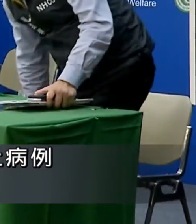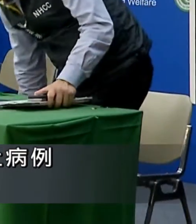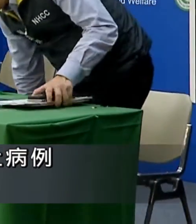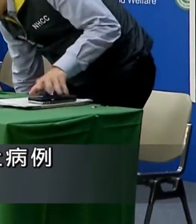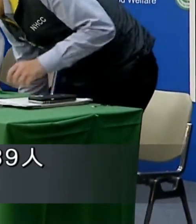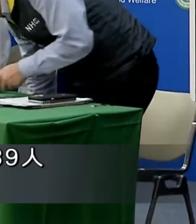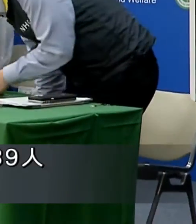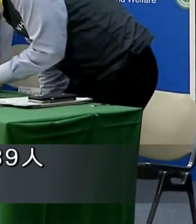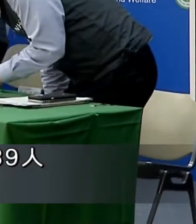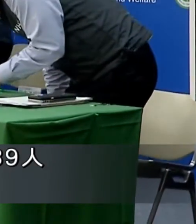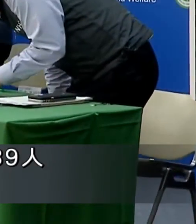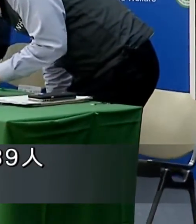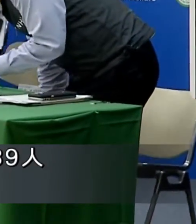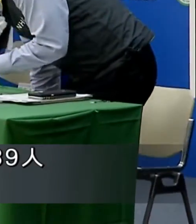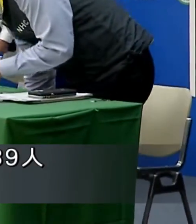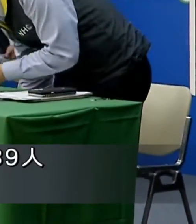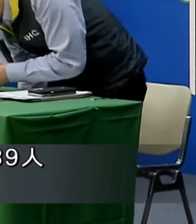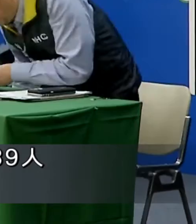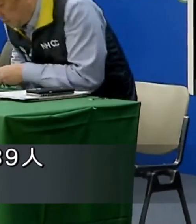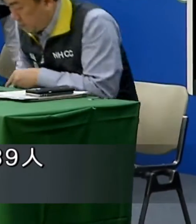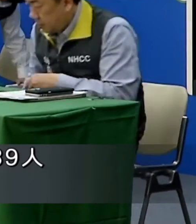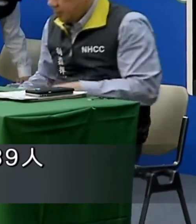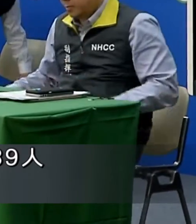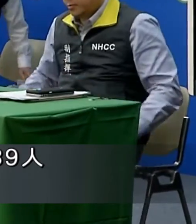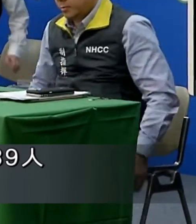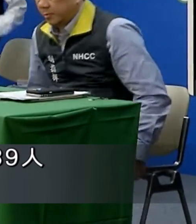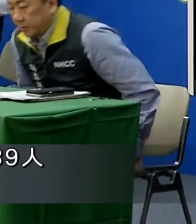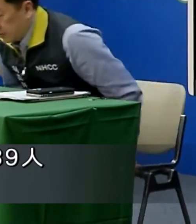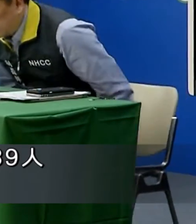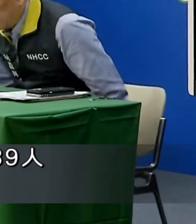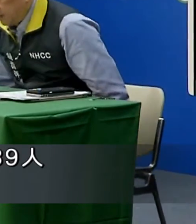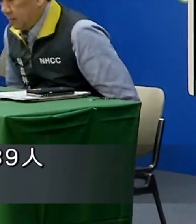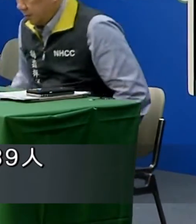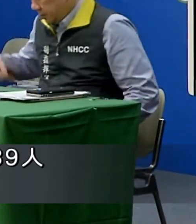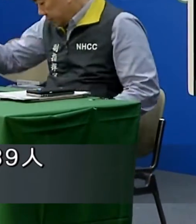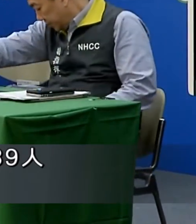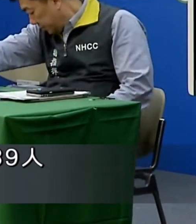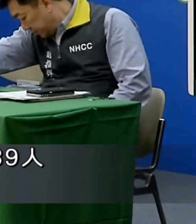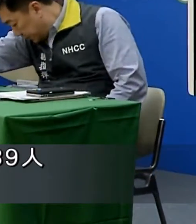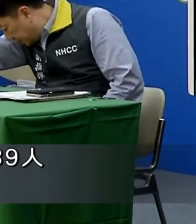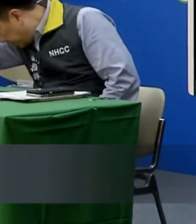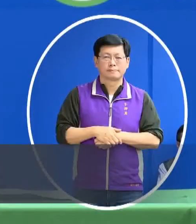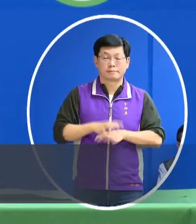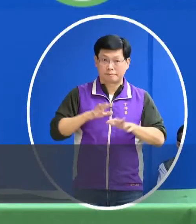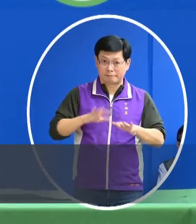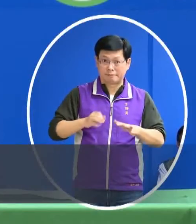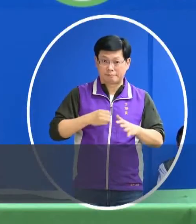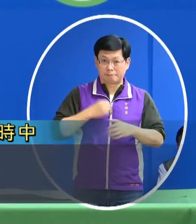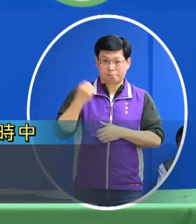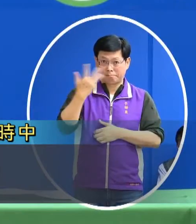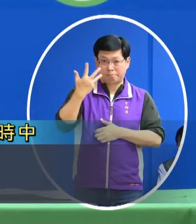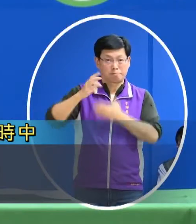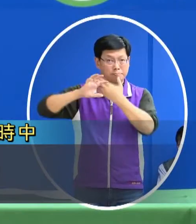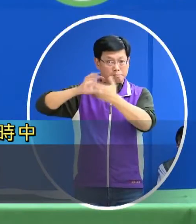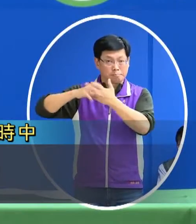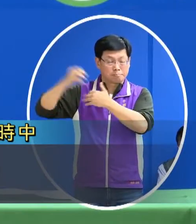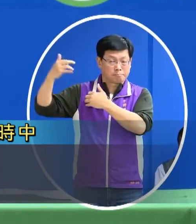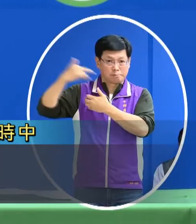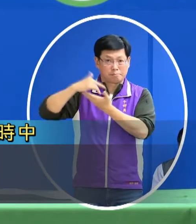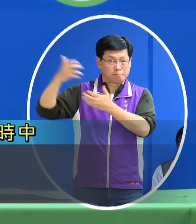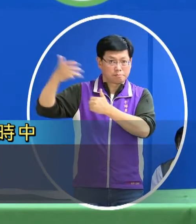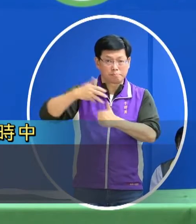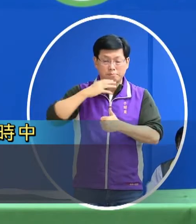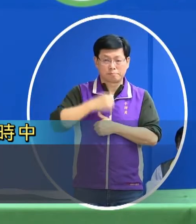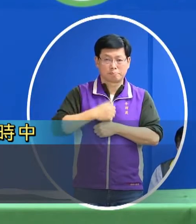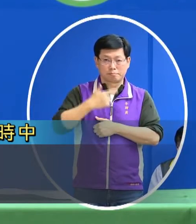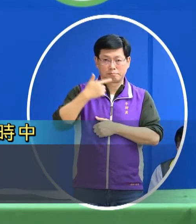本土病例。截至目前，国内确诊病例来到339人，其中有50人解隔离。 8例的境外移入个案是6